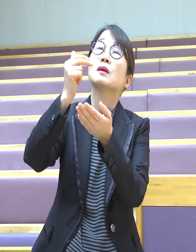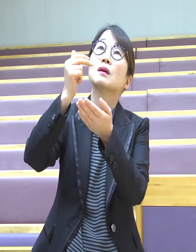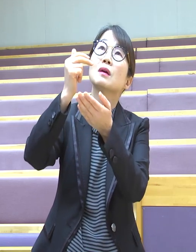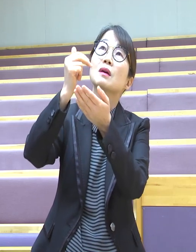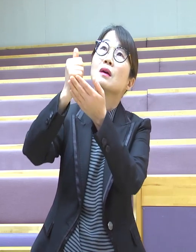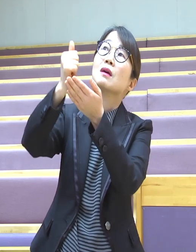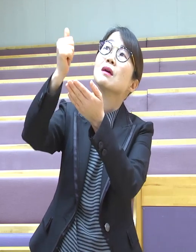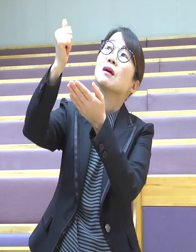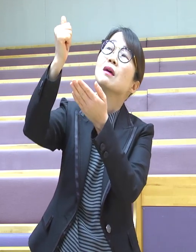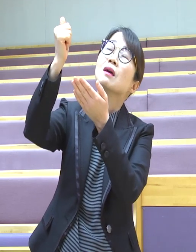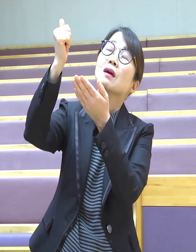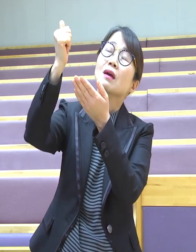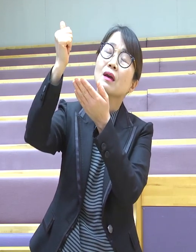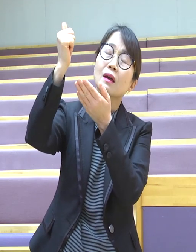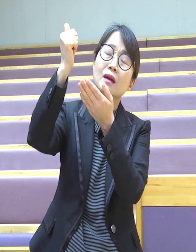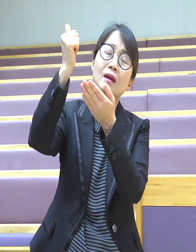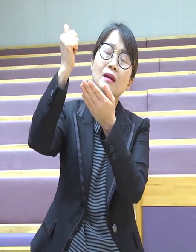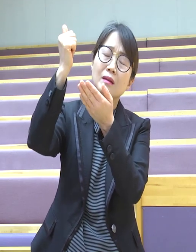무릎으로